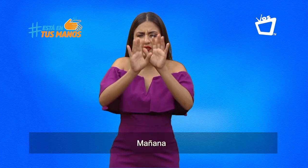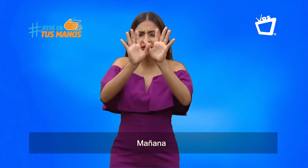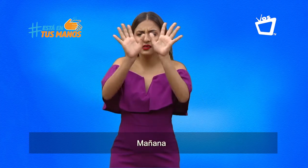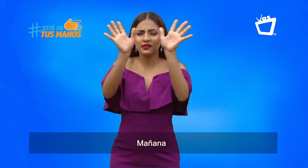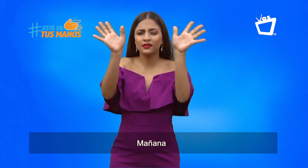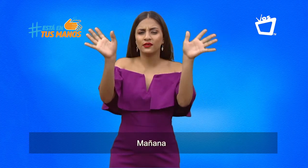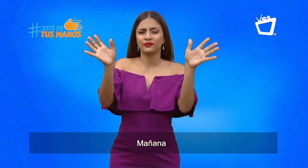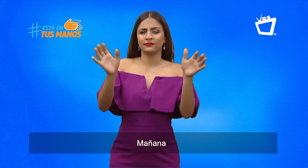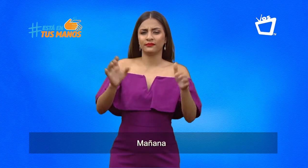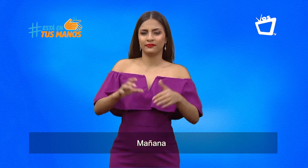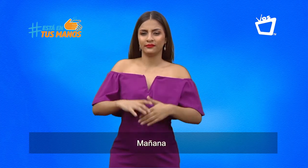mañana